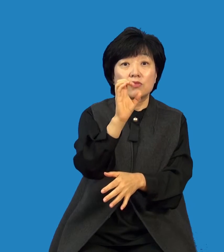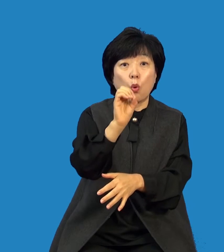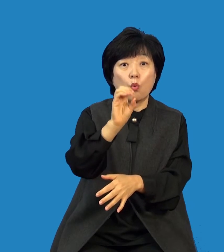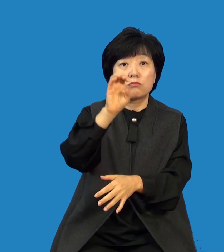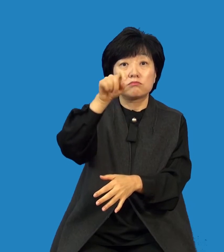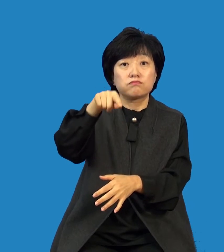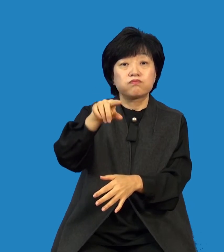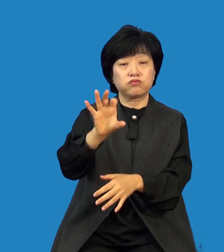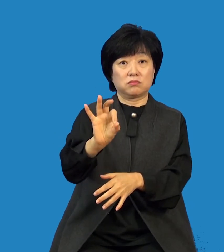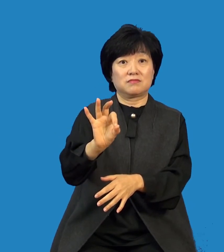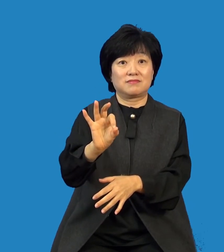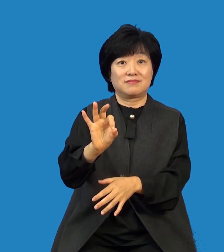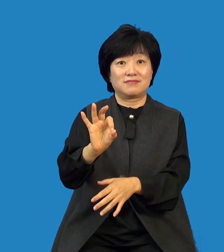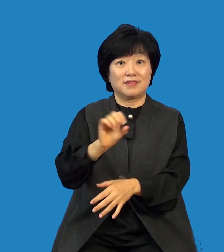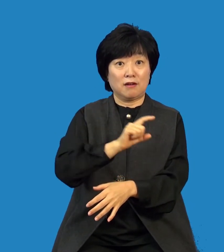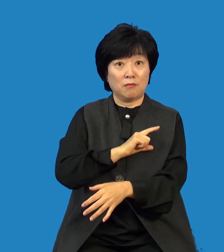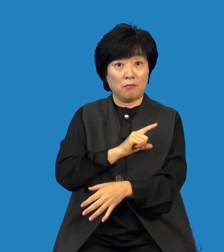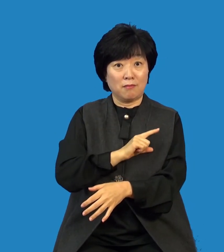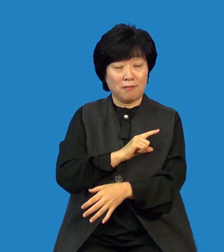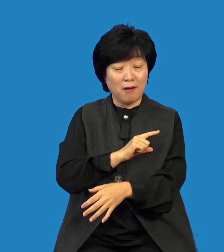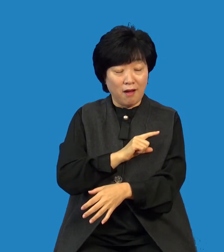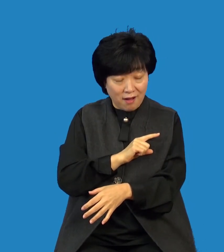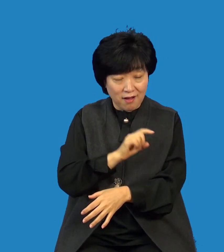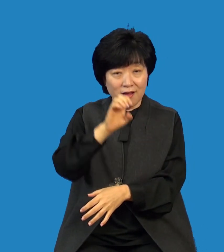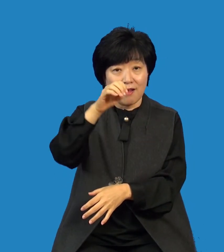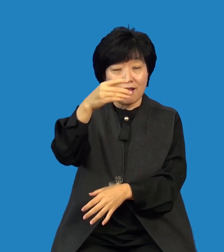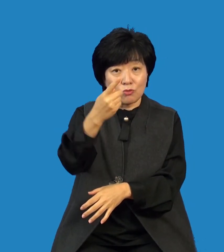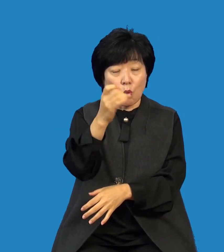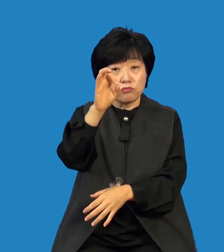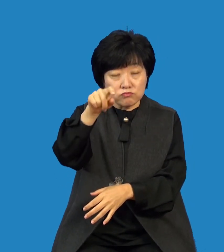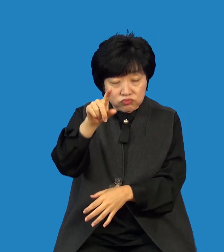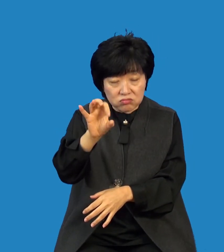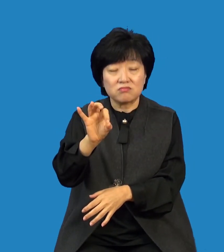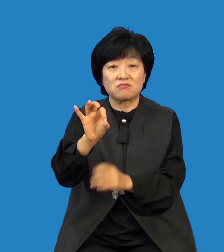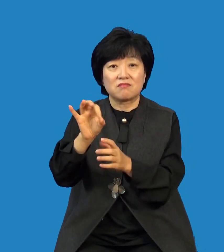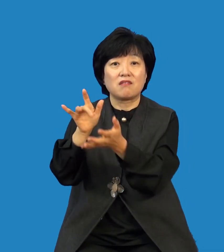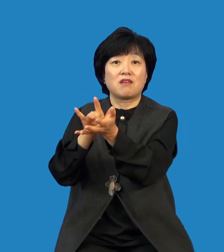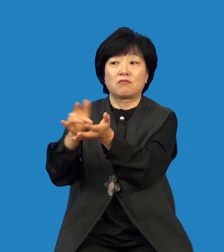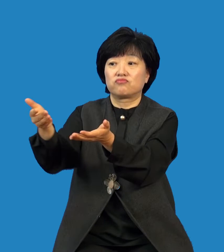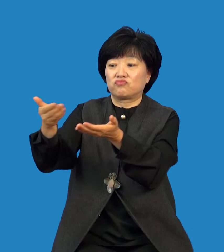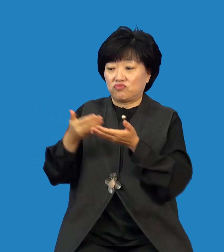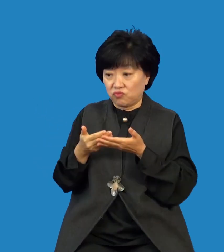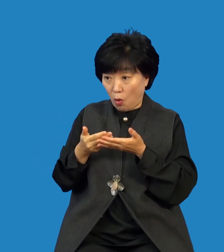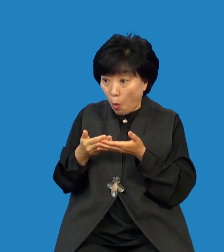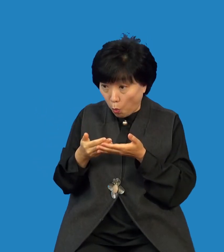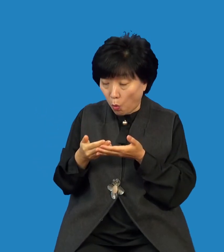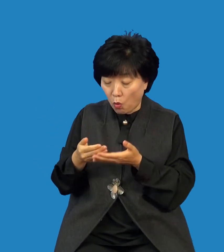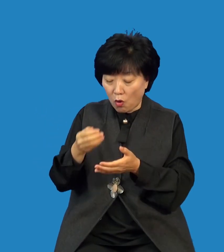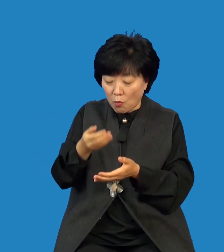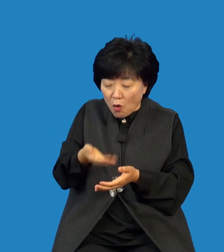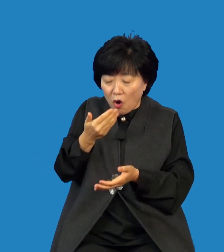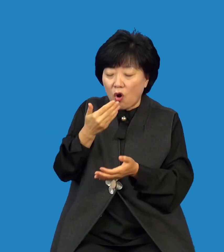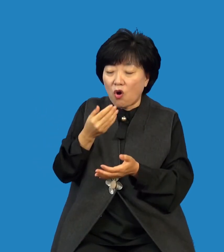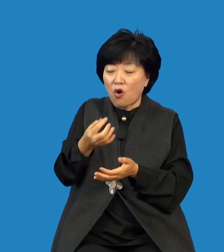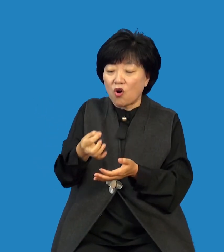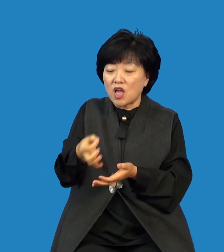통풍 아니야? 그러는 거예요. 그러더니 통풍약을 이렇게 줘주면서 이거 먹으라고. 하루 만에 낫다는 거